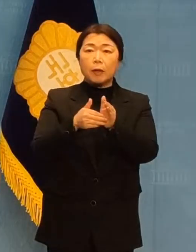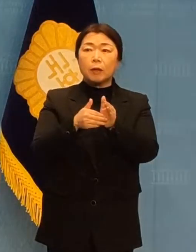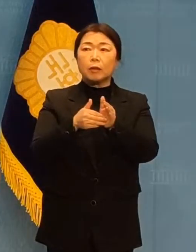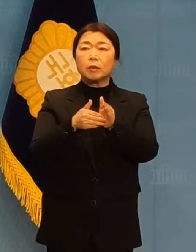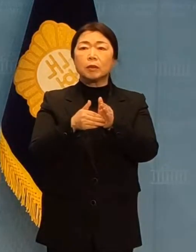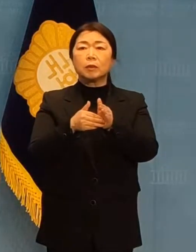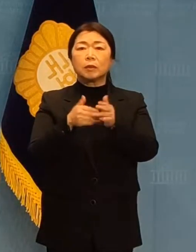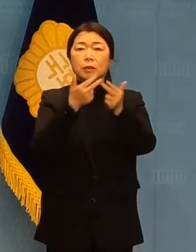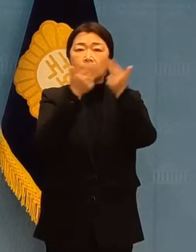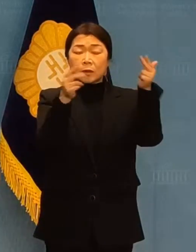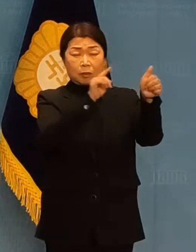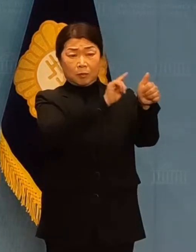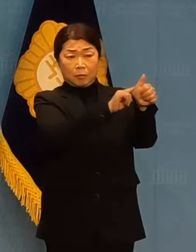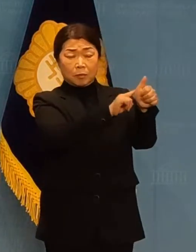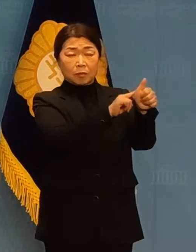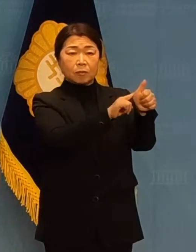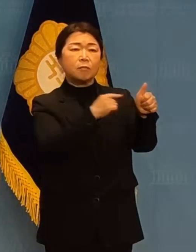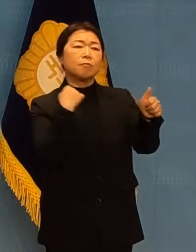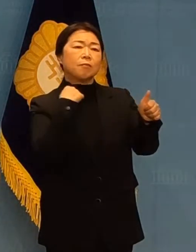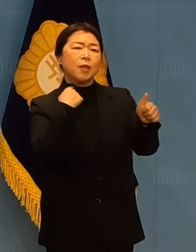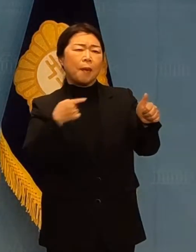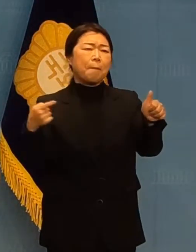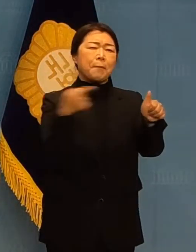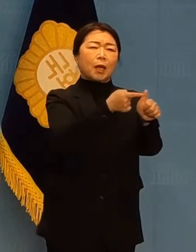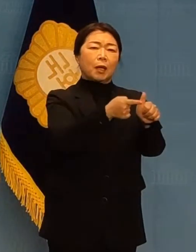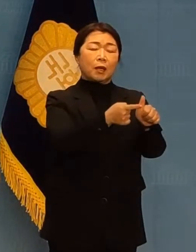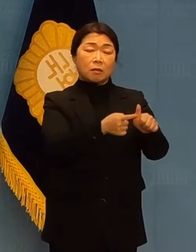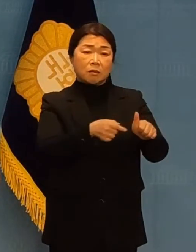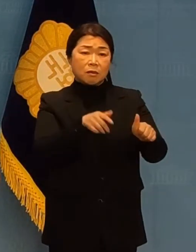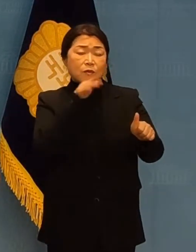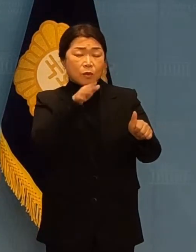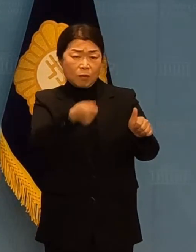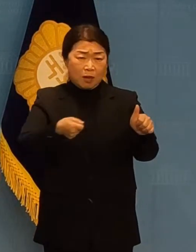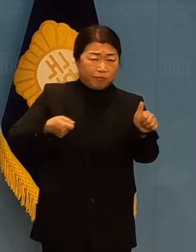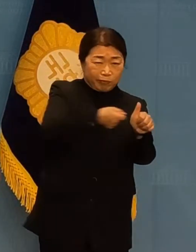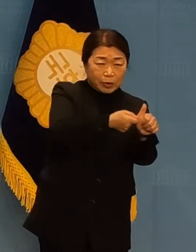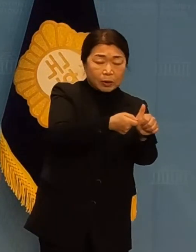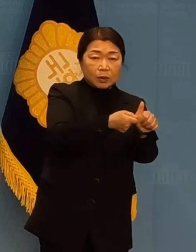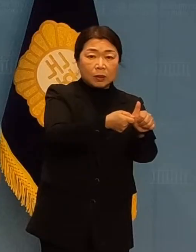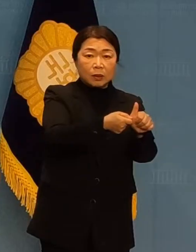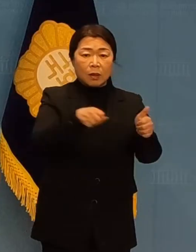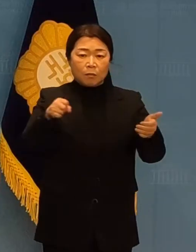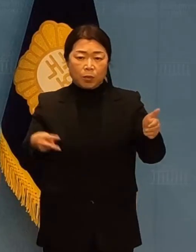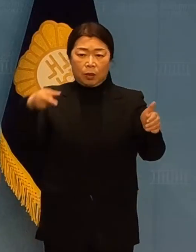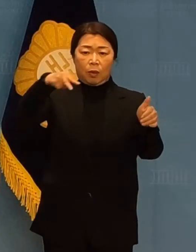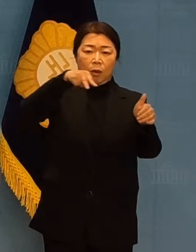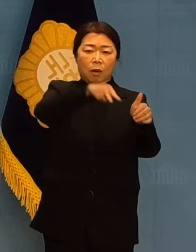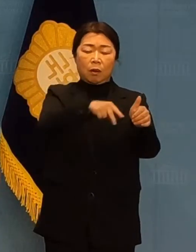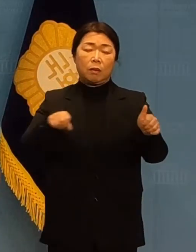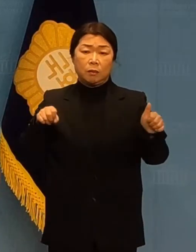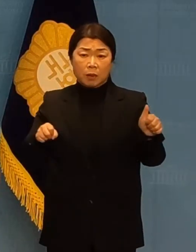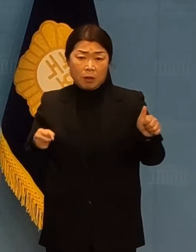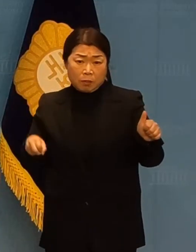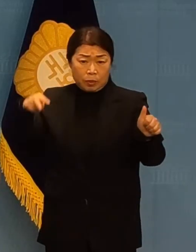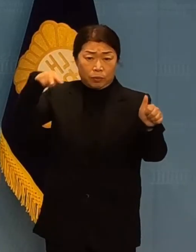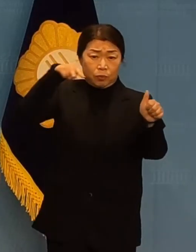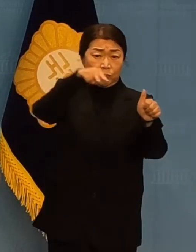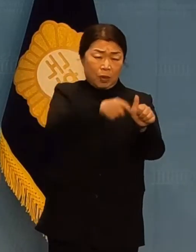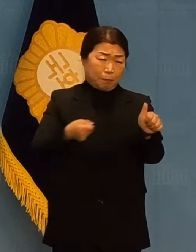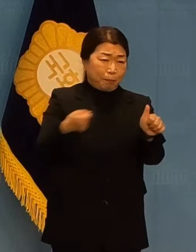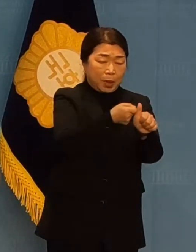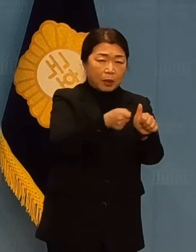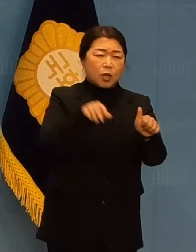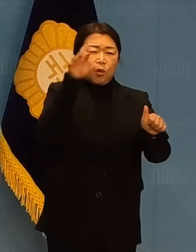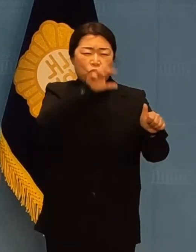이재명 대표에게 죽이기 위해서 날아가서 찌르는 것처럼 그렇게